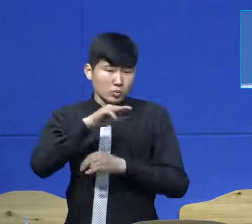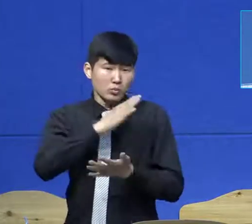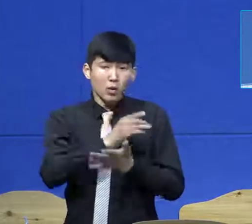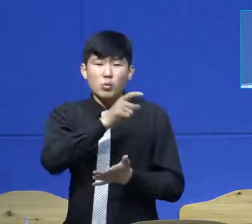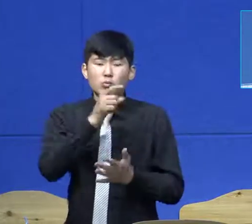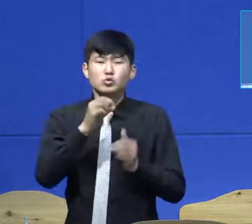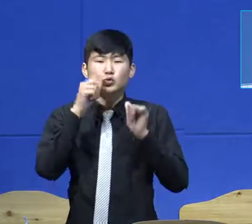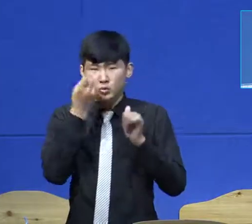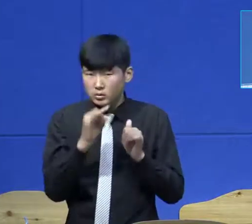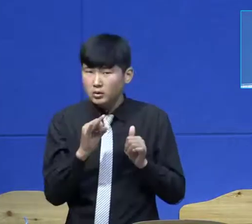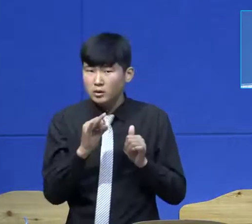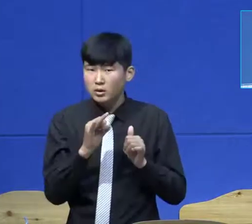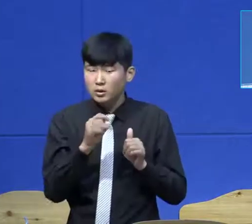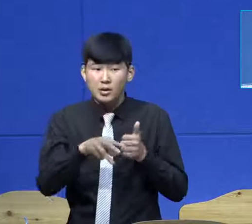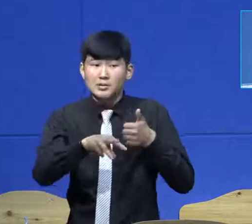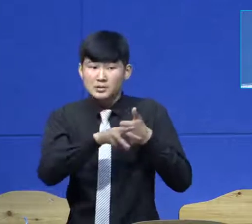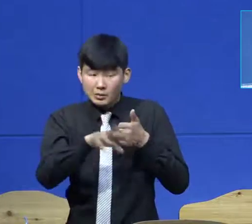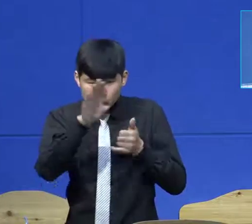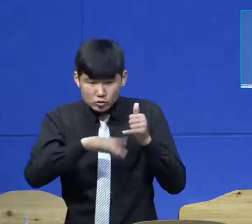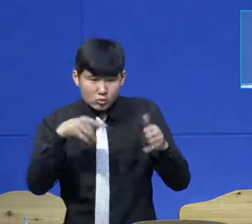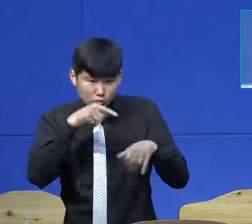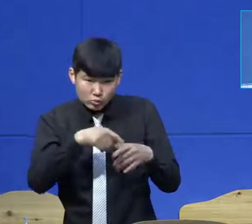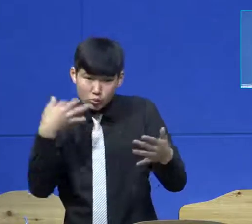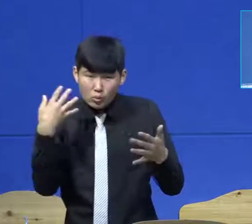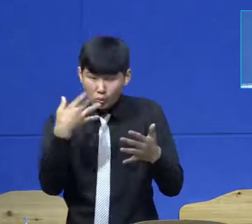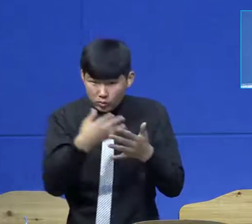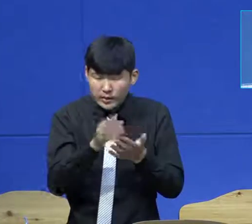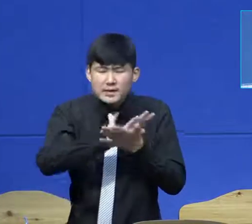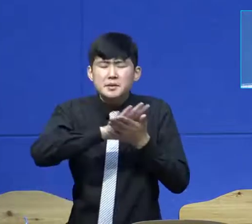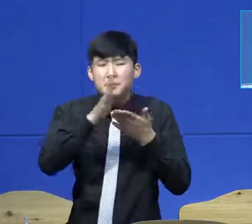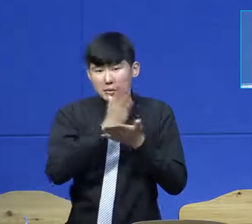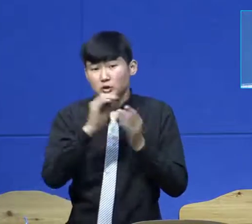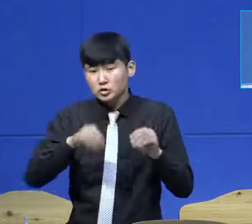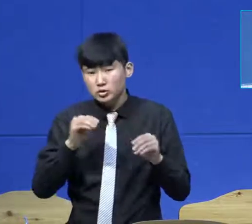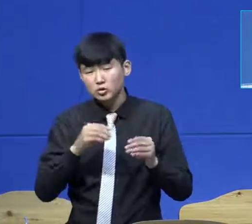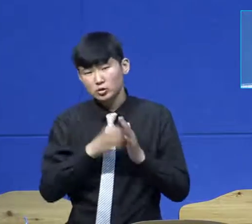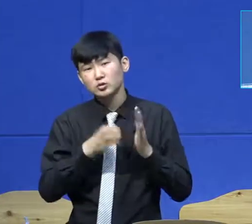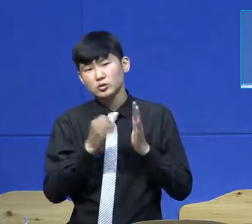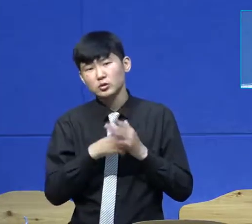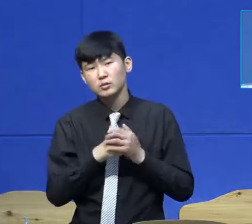ирэлтэ байв. Энэ сайн мэдээ эцсийн мөч хүртлээ энэ цэврээр байх хэрэгтэй. Өөр юм халигдчих болохгүй.